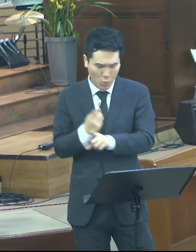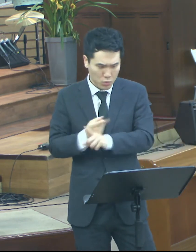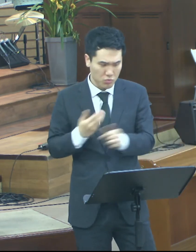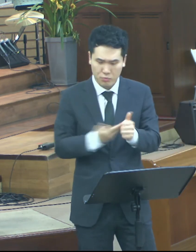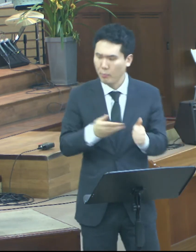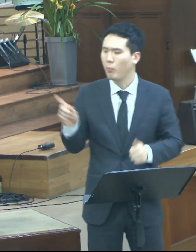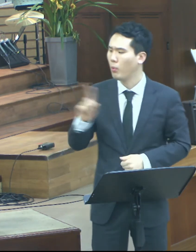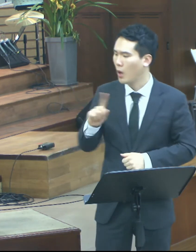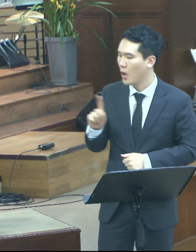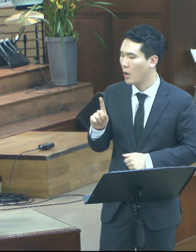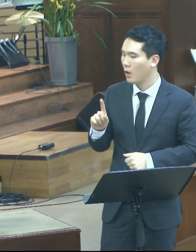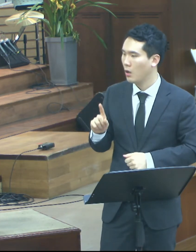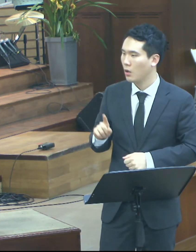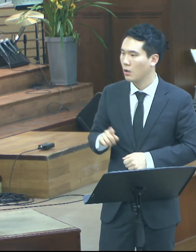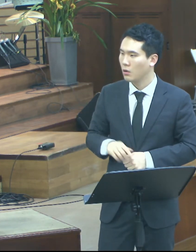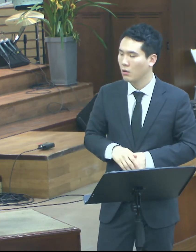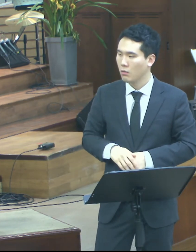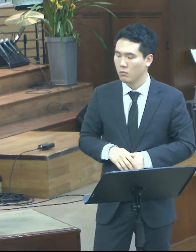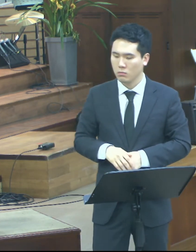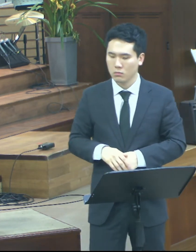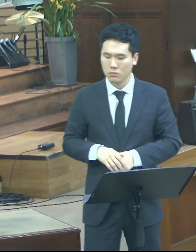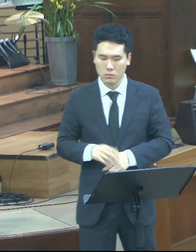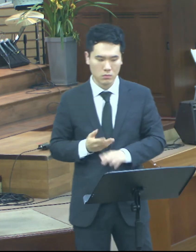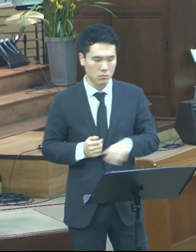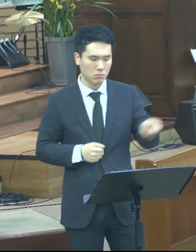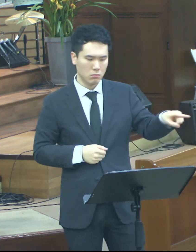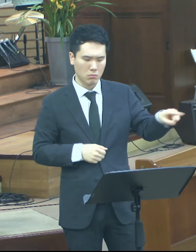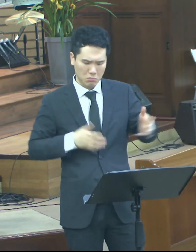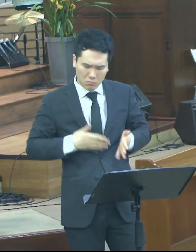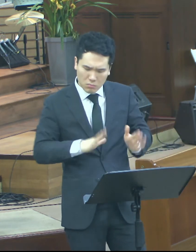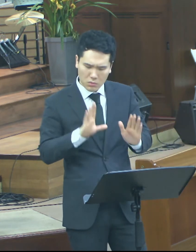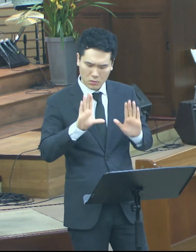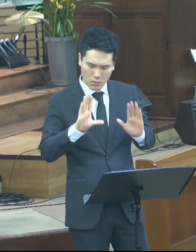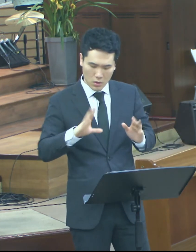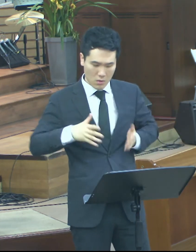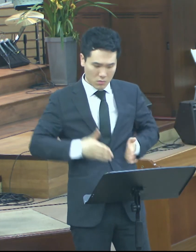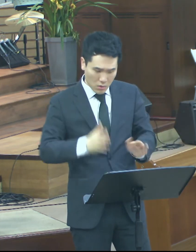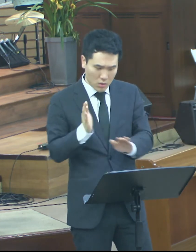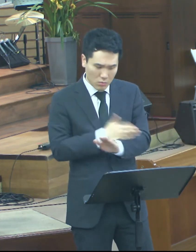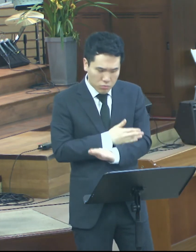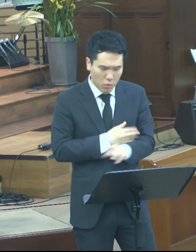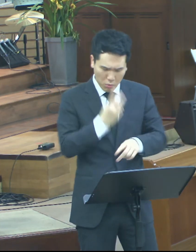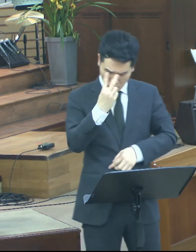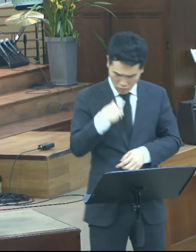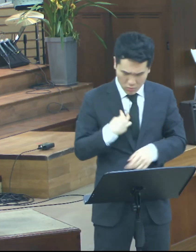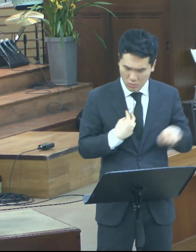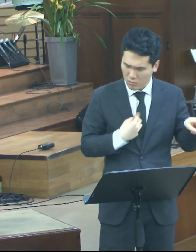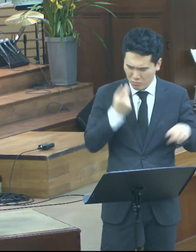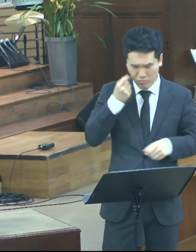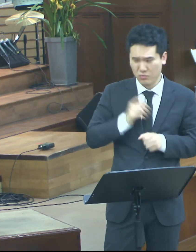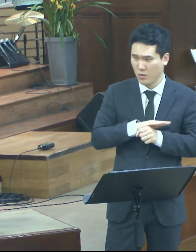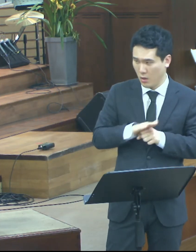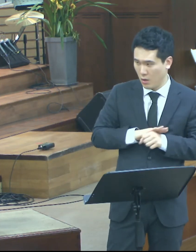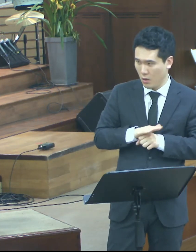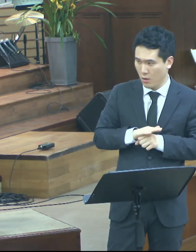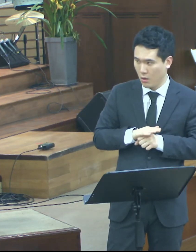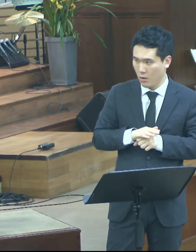걔는 정말 못 봤어요. 이렇게 얘기해야 되는데 그렇게 얘기하다가 괜히 출교당할까봐 아니 본인에게 물어보세요 그랬어요. 불러가지고 너 어떻게